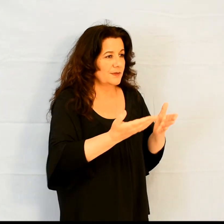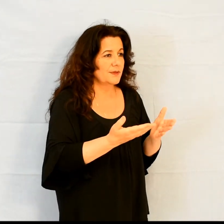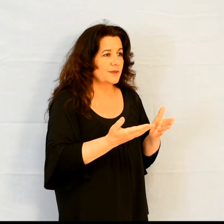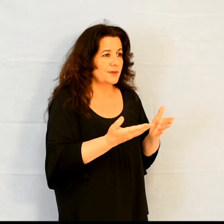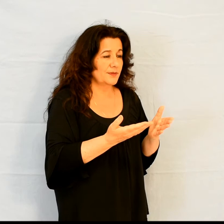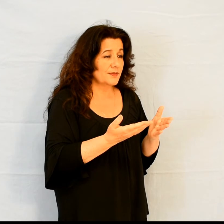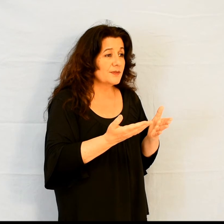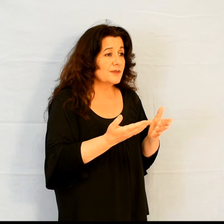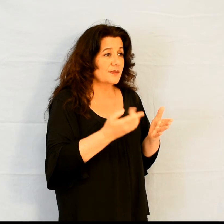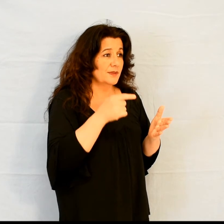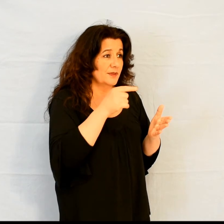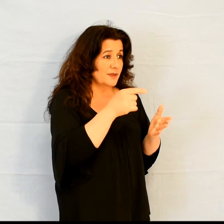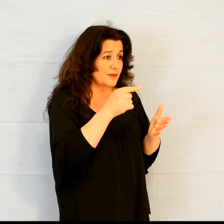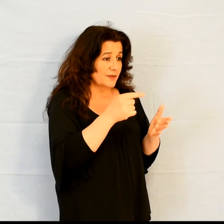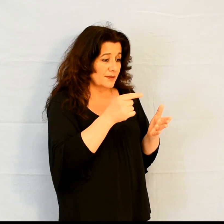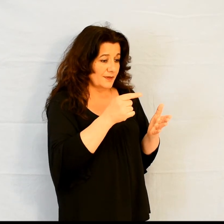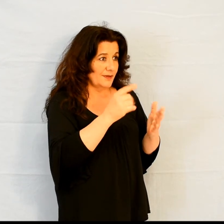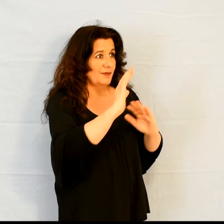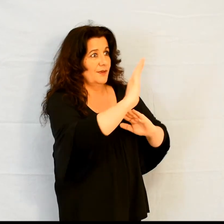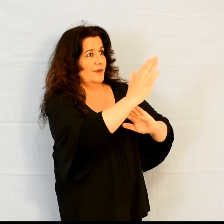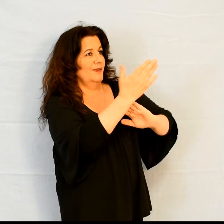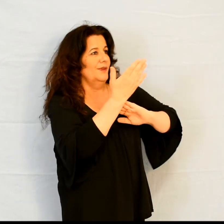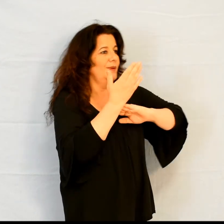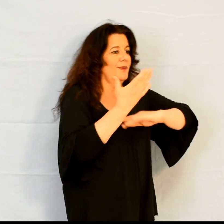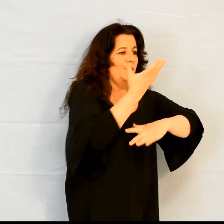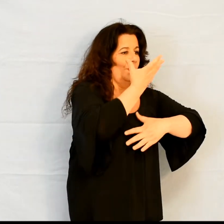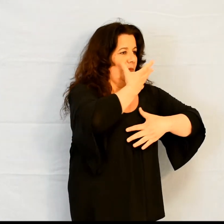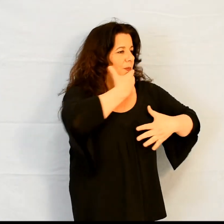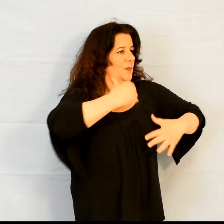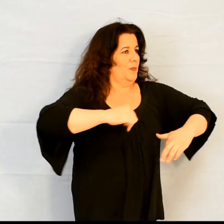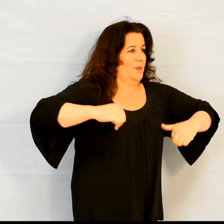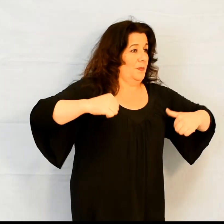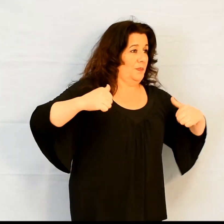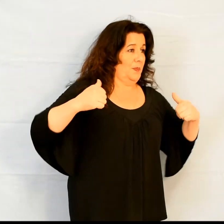Il était sans apparence ni beauté, qui attire nos regards.